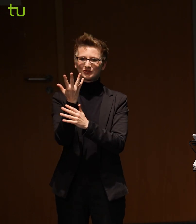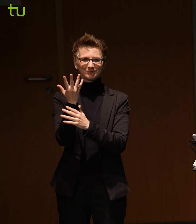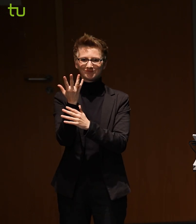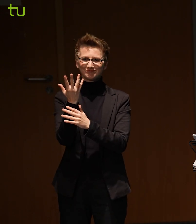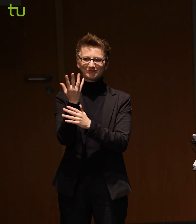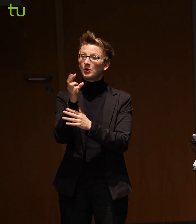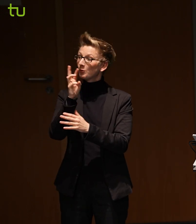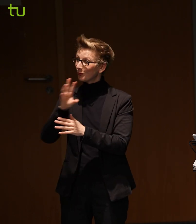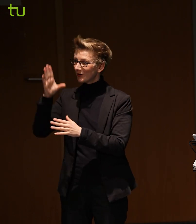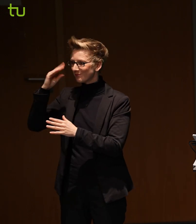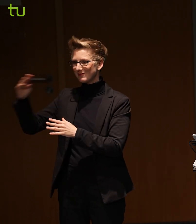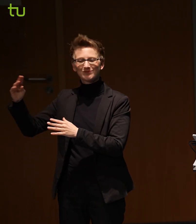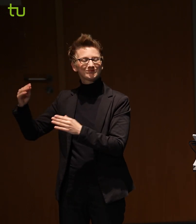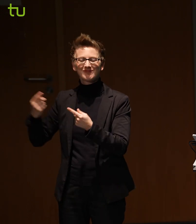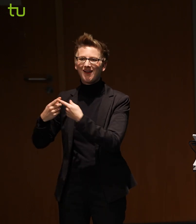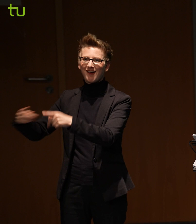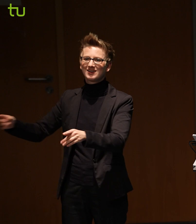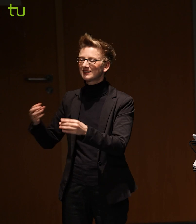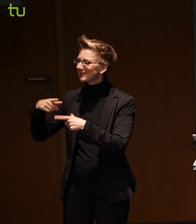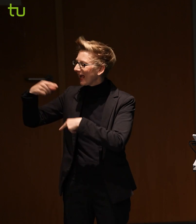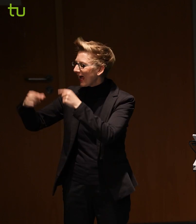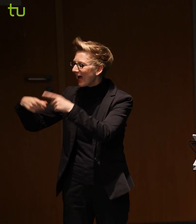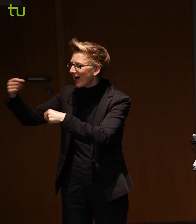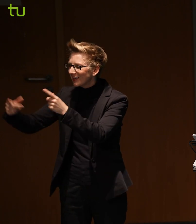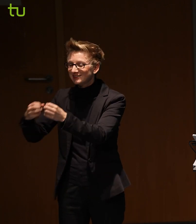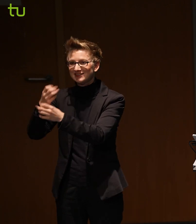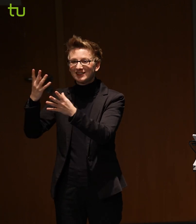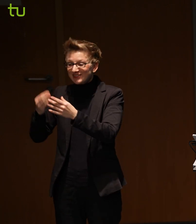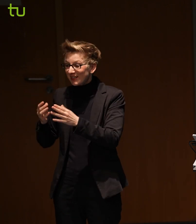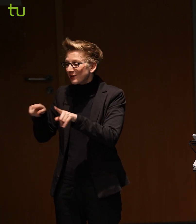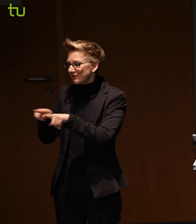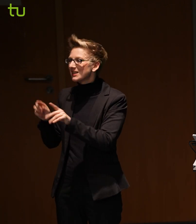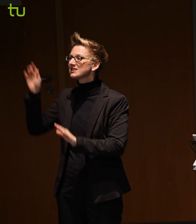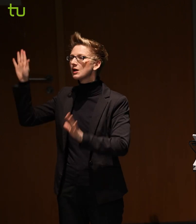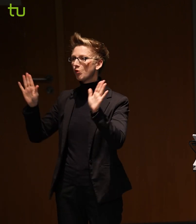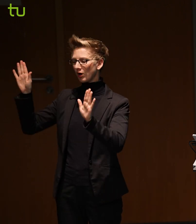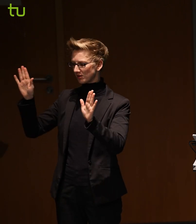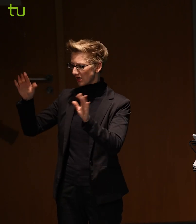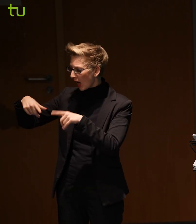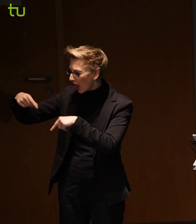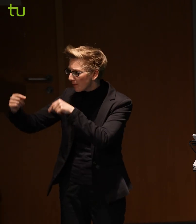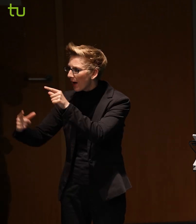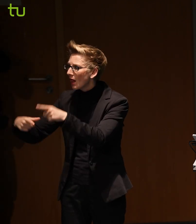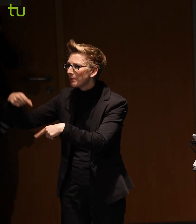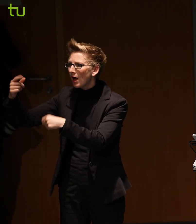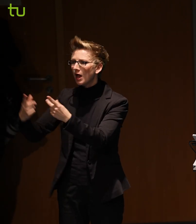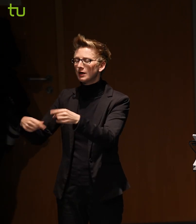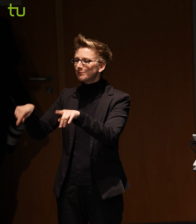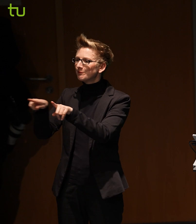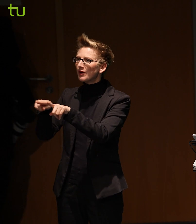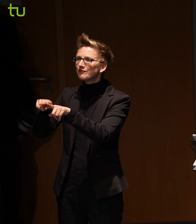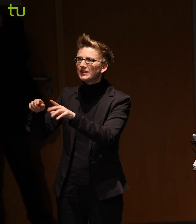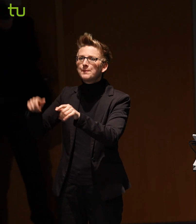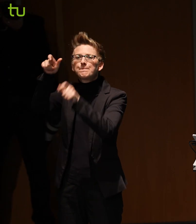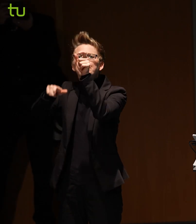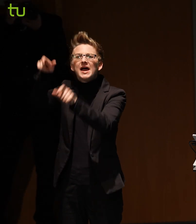Gras. Demokratisierung in der botanischen Symbolik. Die Grashalme sind ein Äquivalent zur Masse